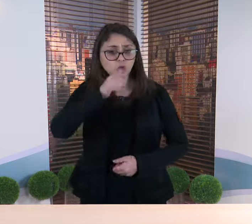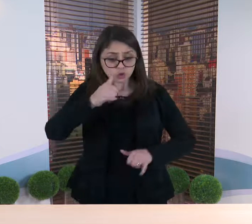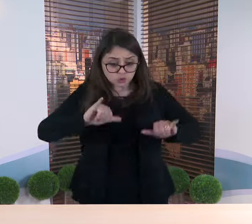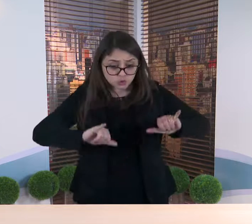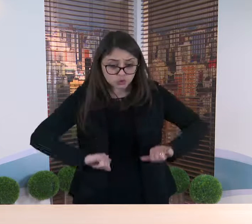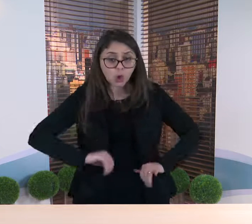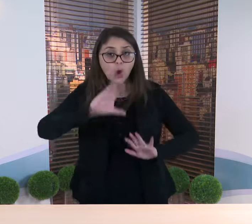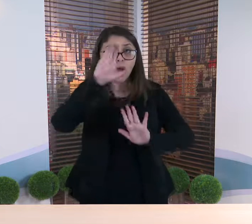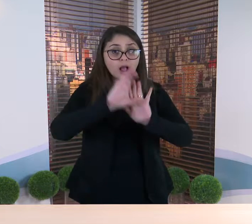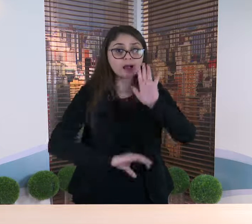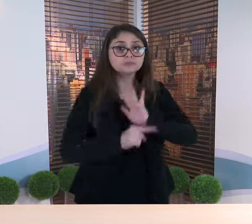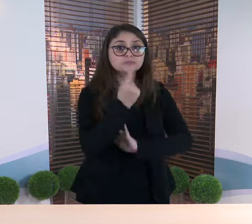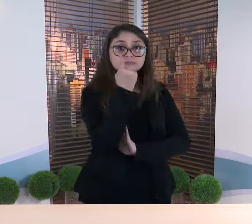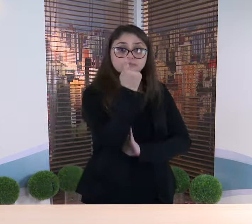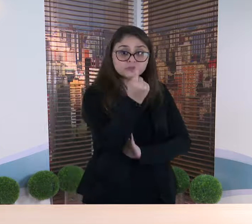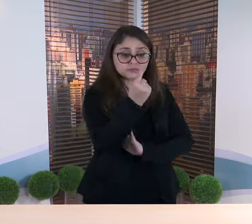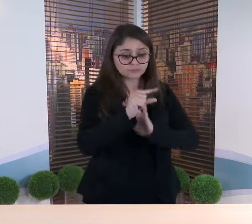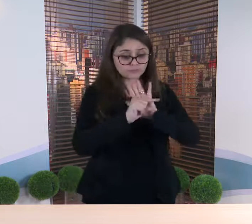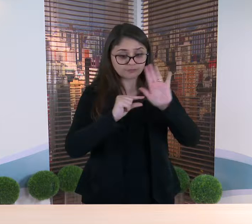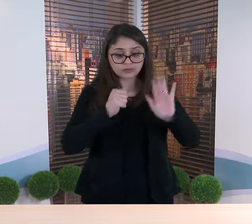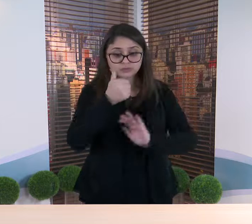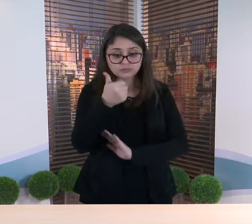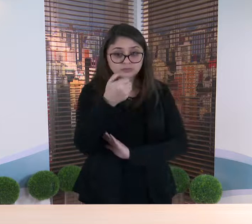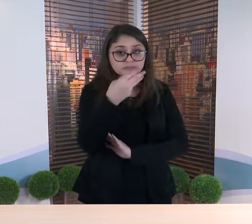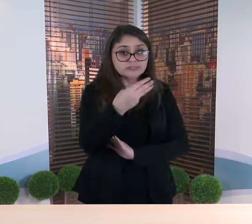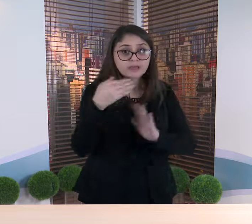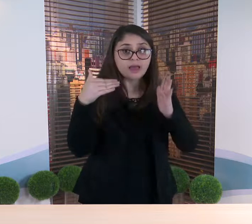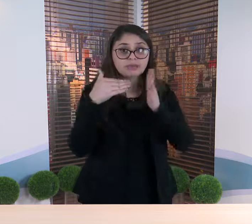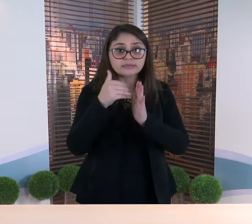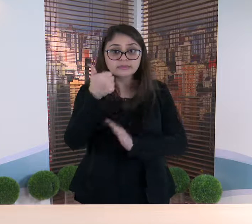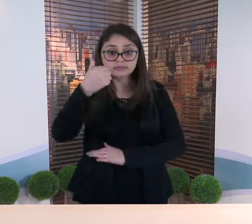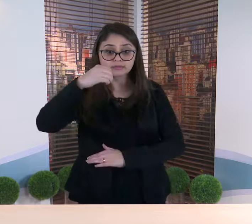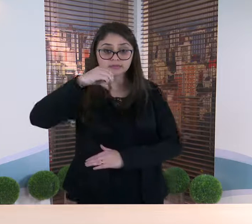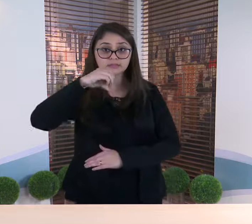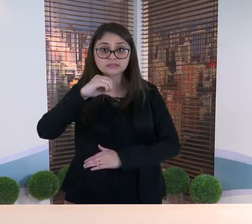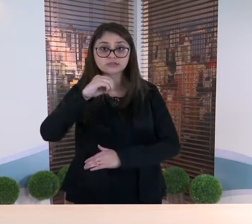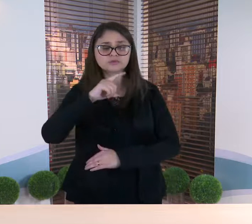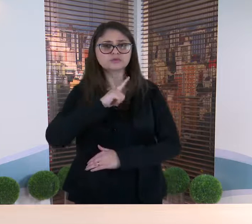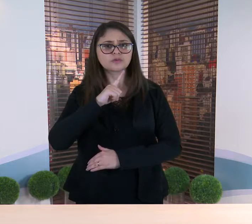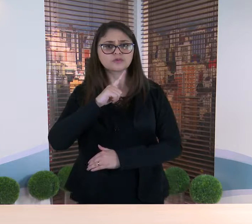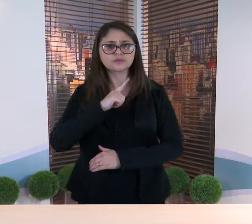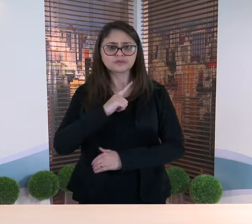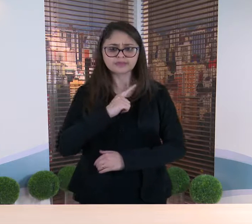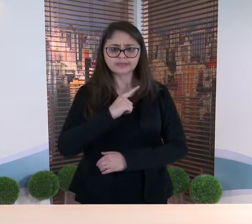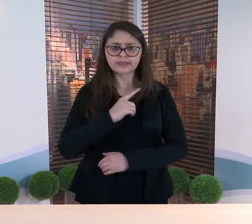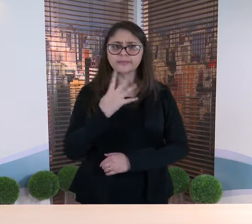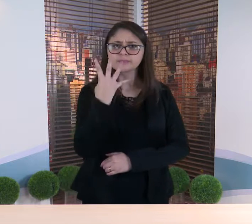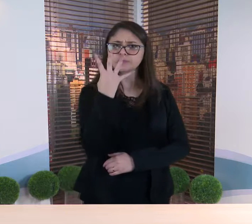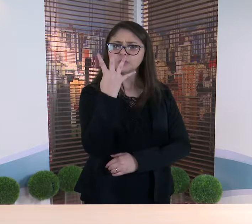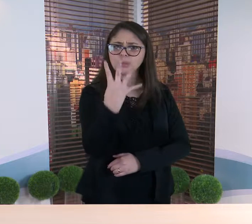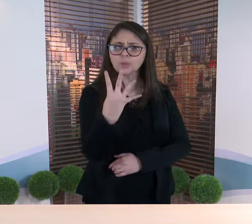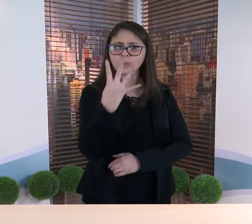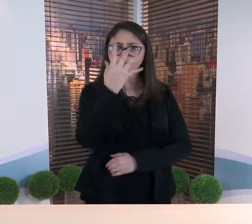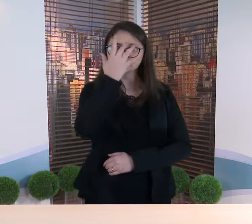Jó, capítulo 1, versos 13 a 19, encontraremos 4 mensageiros da